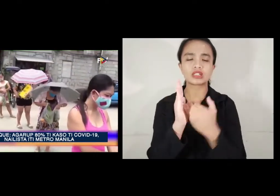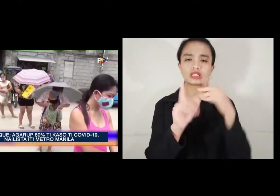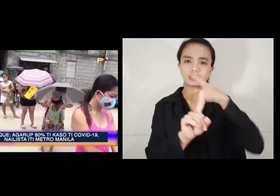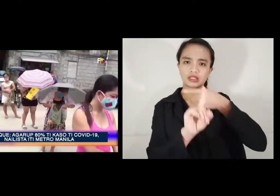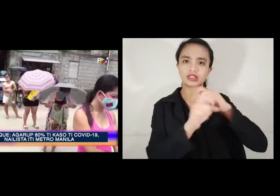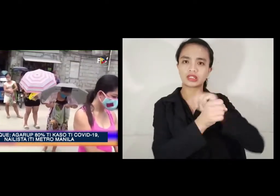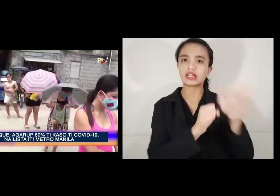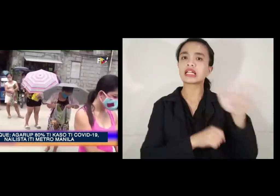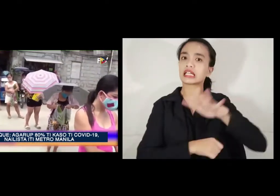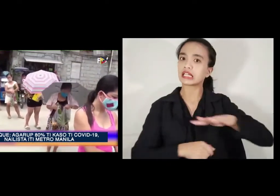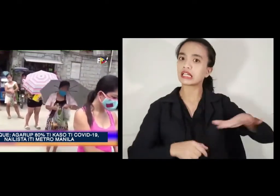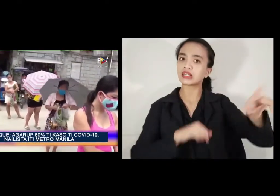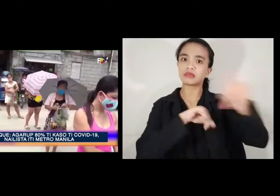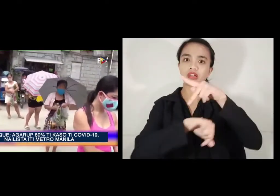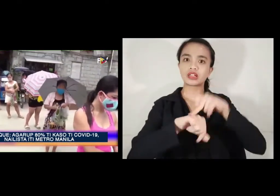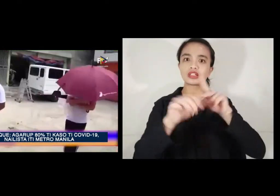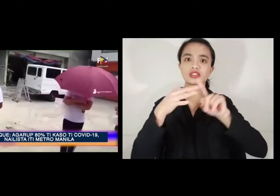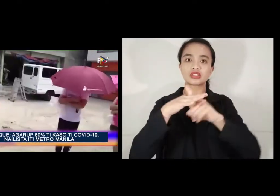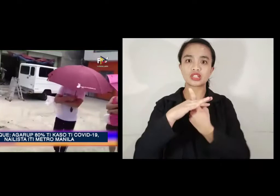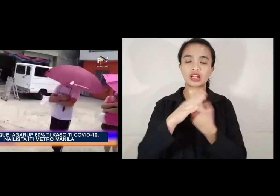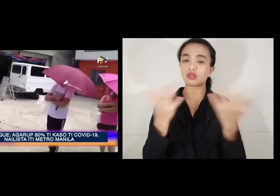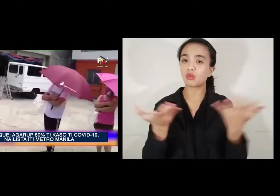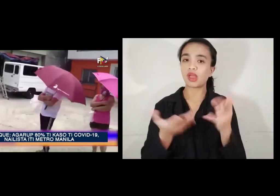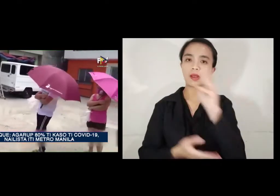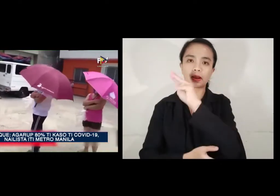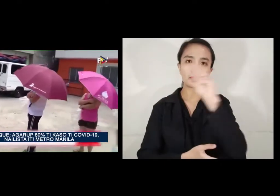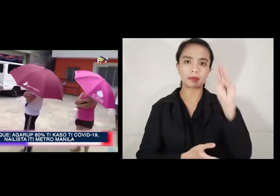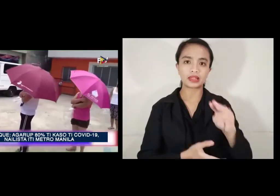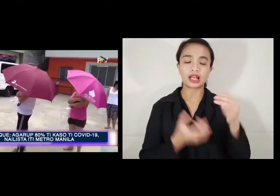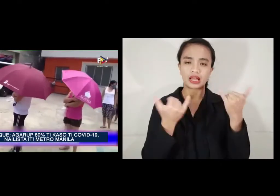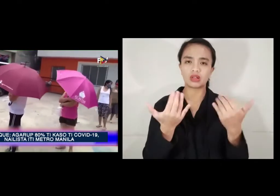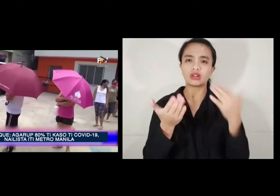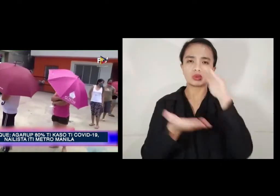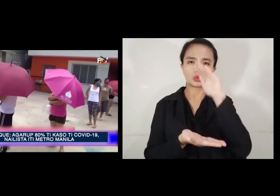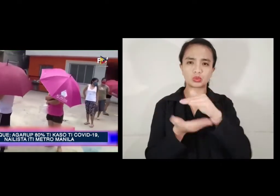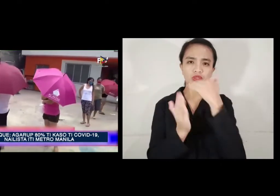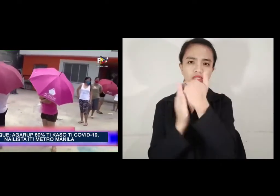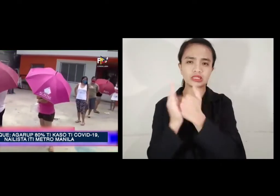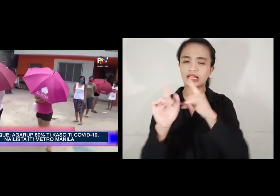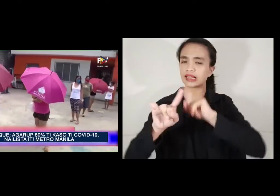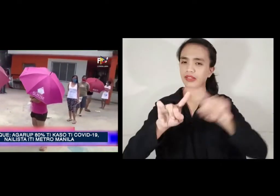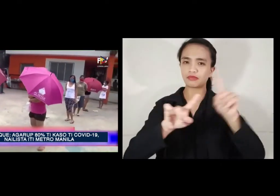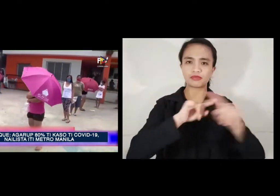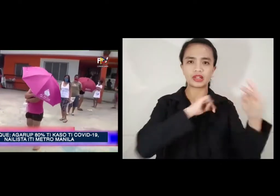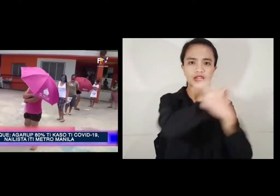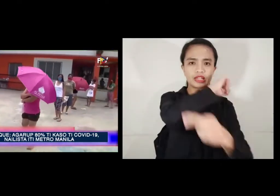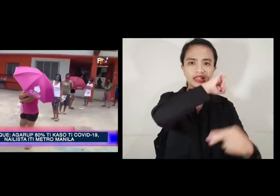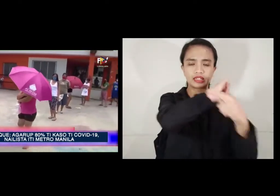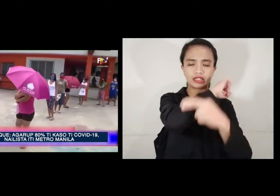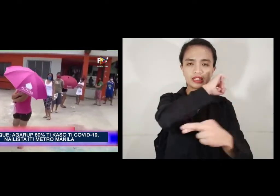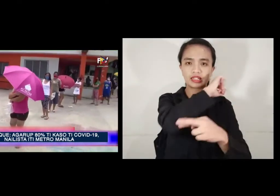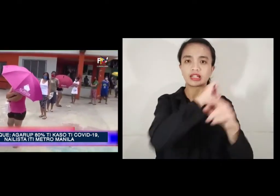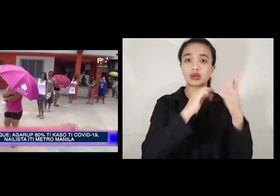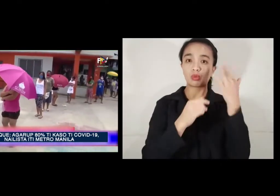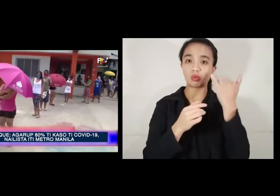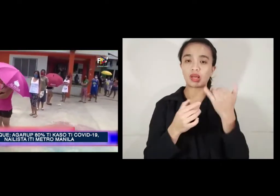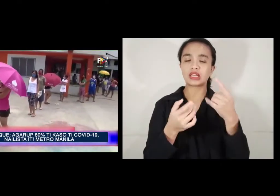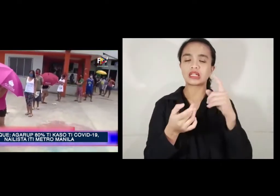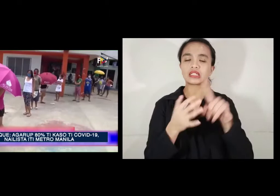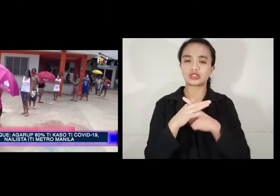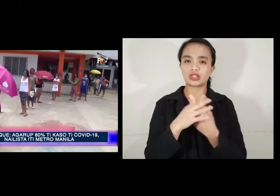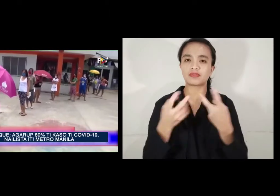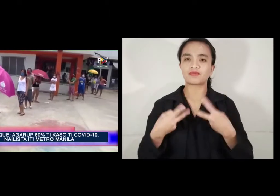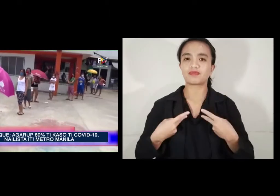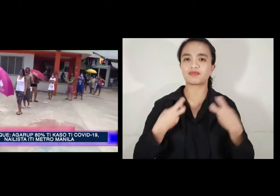dito'y Pilipinas kat manipod iti Metro Manila. Nababati na ilista iti sabali a rehiyon nga intunda ti local transmission sa Jay